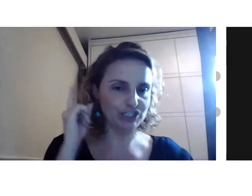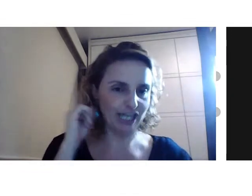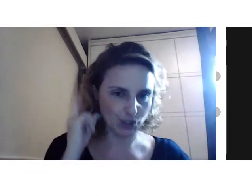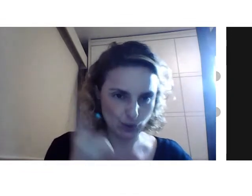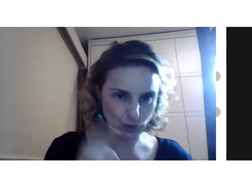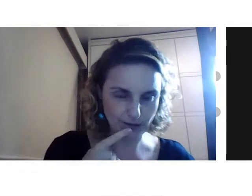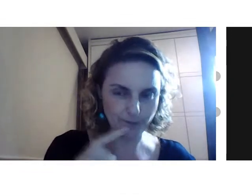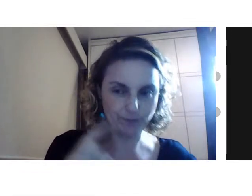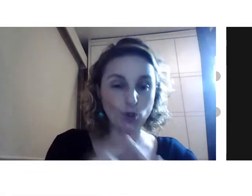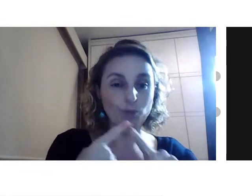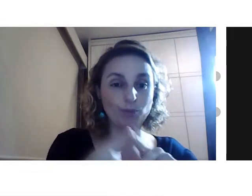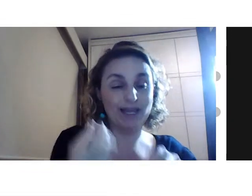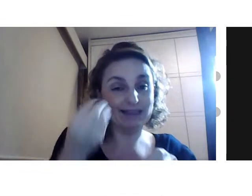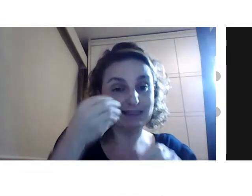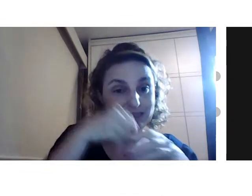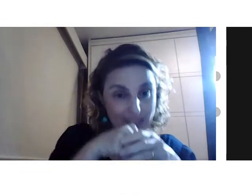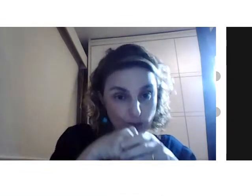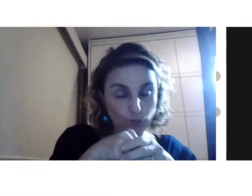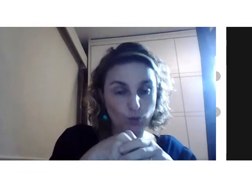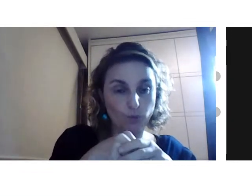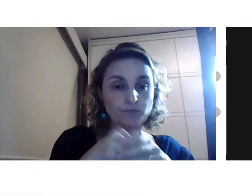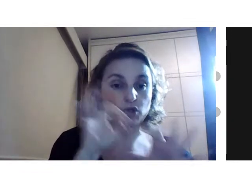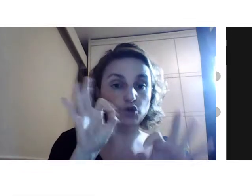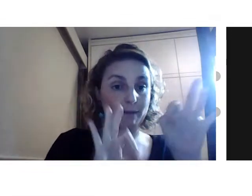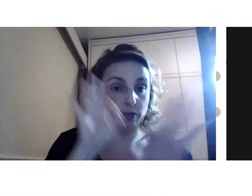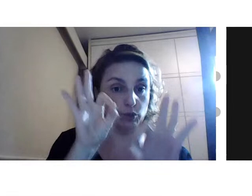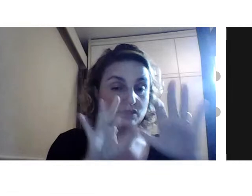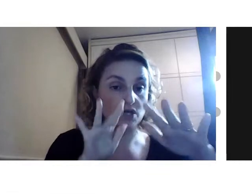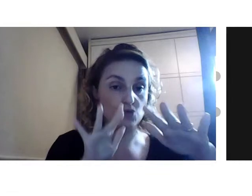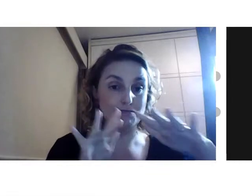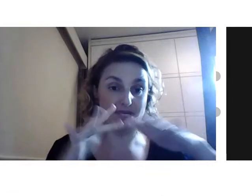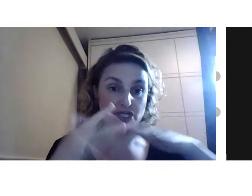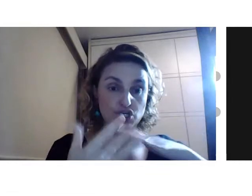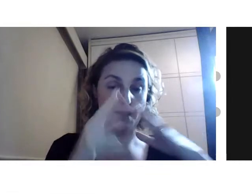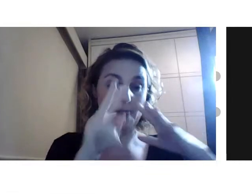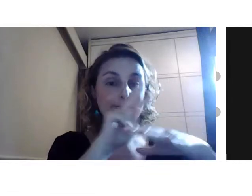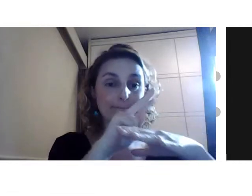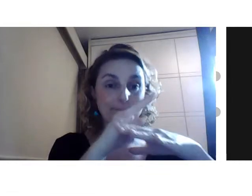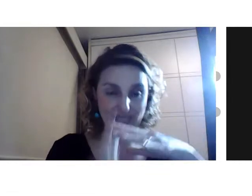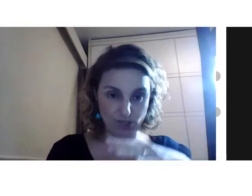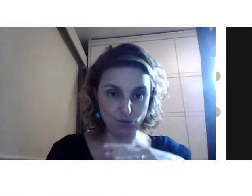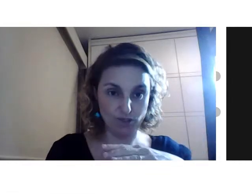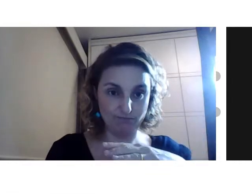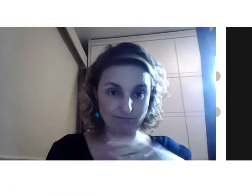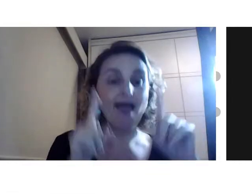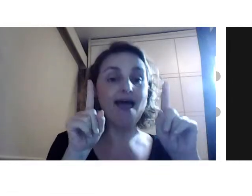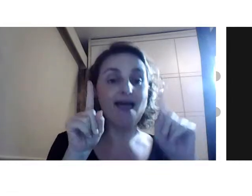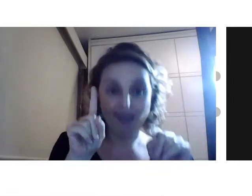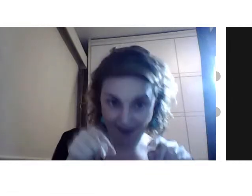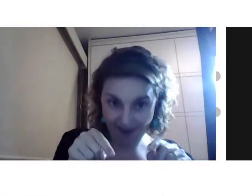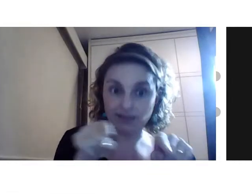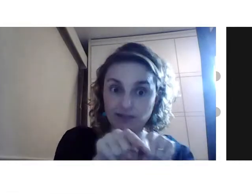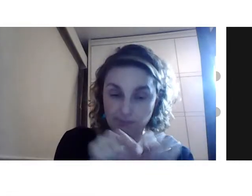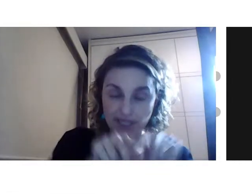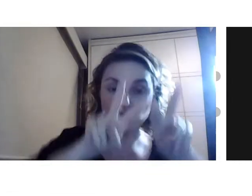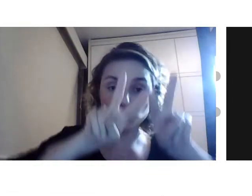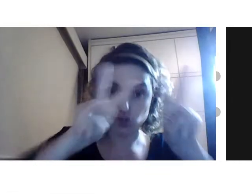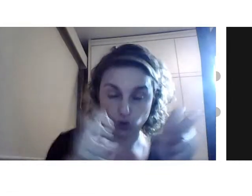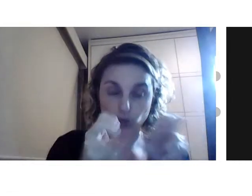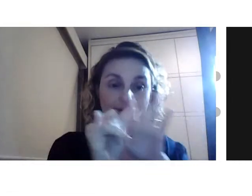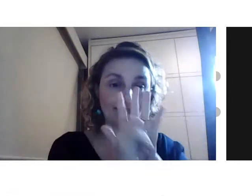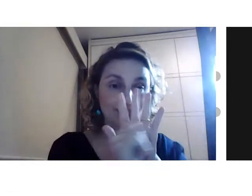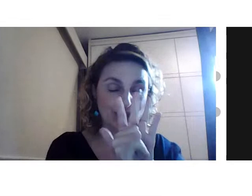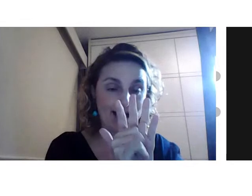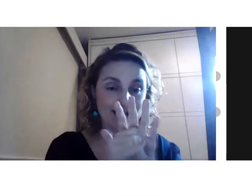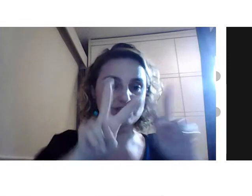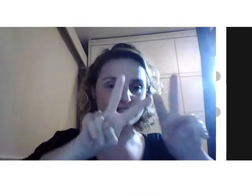que o cacau eles ficou sobre a cultura a identidade surda e pessoa importância porque como é